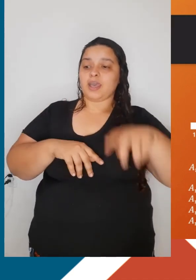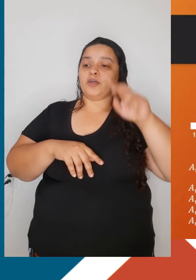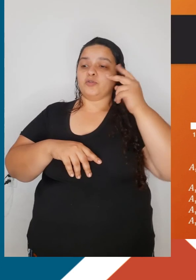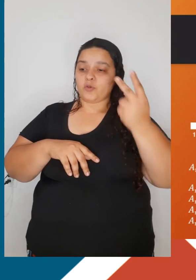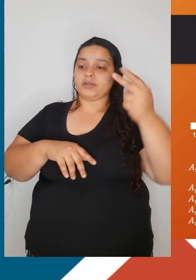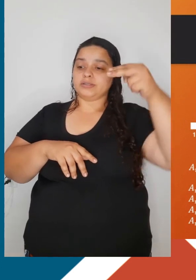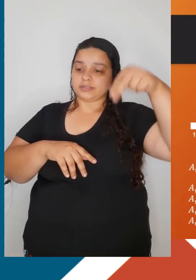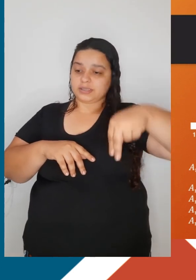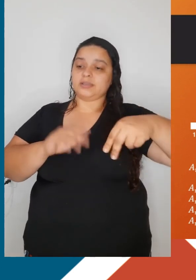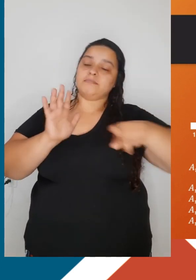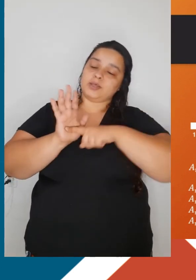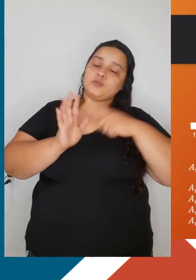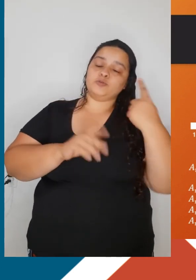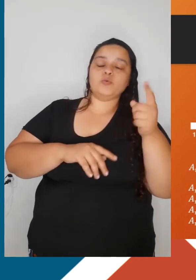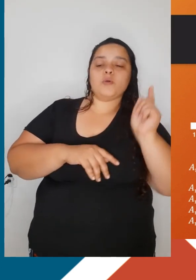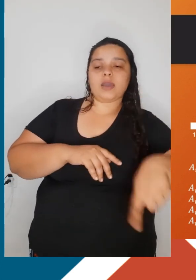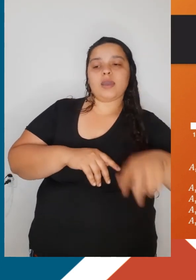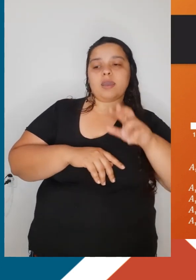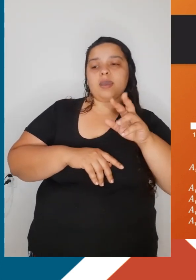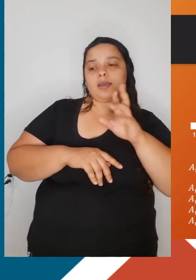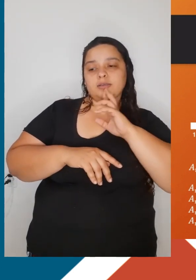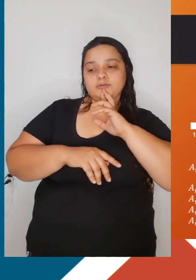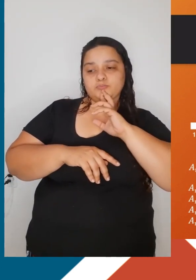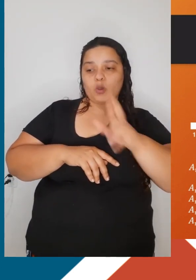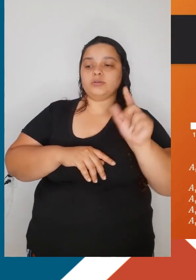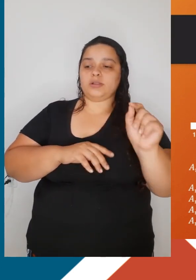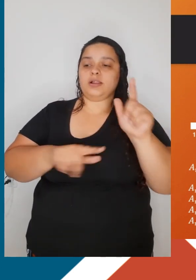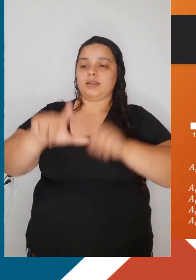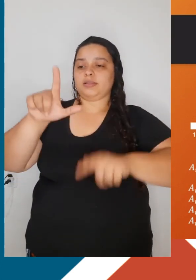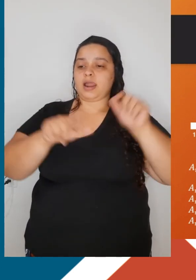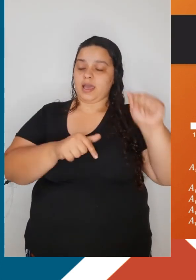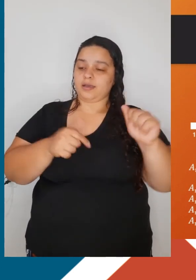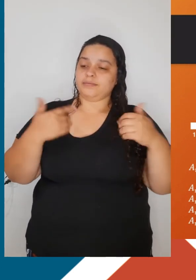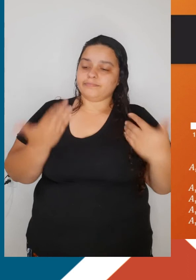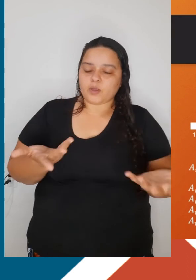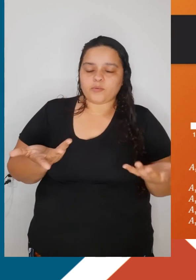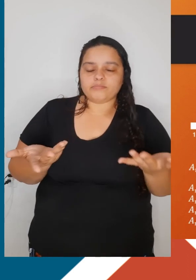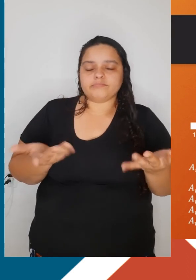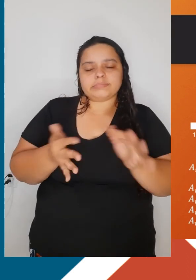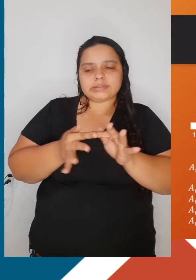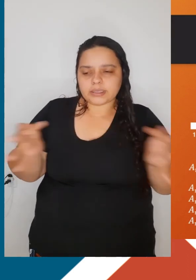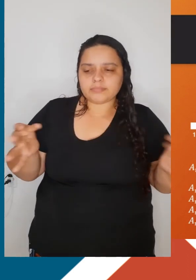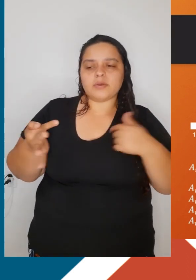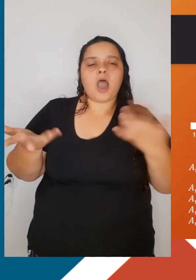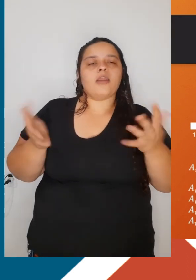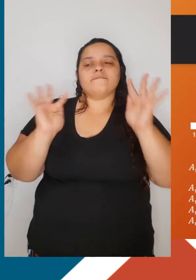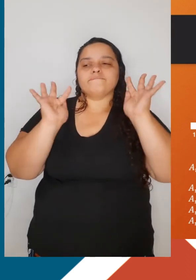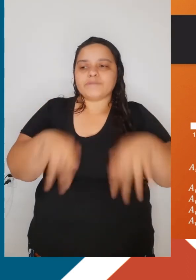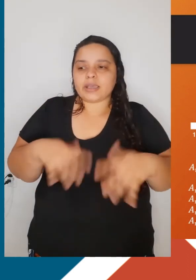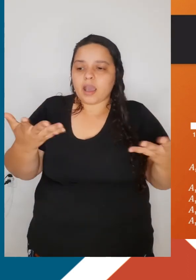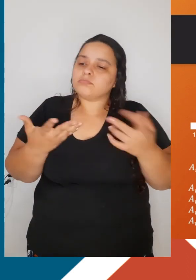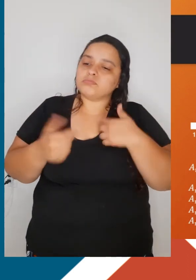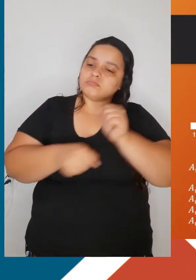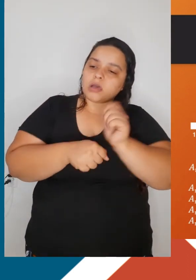será 2n menos 1, que é a nossa alternativa A. Então é isso, gente. Encerro por